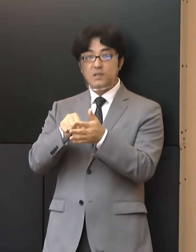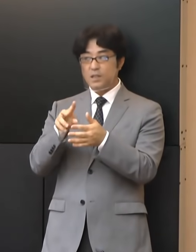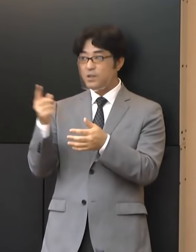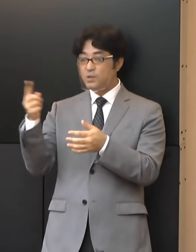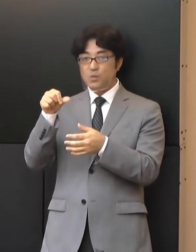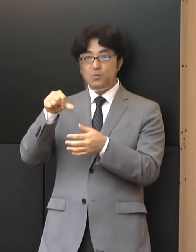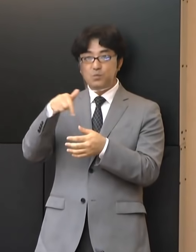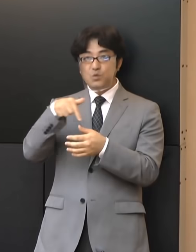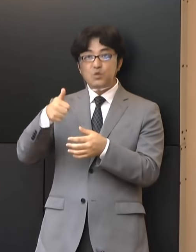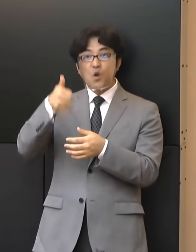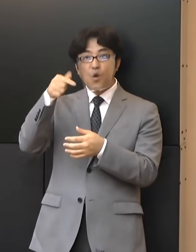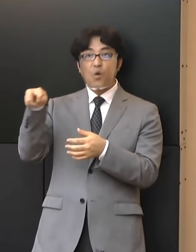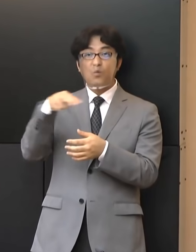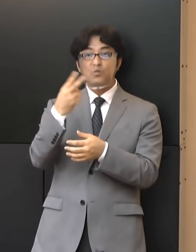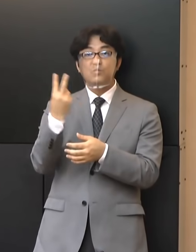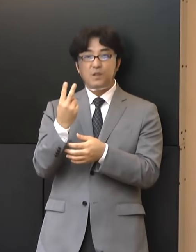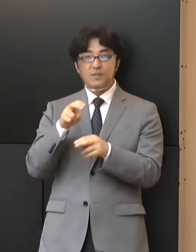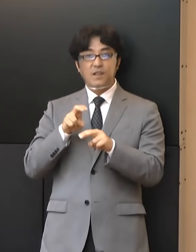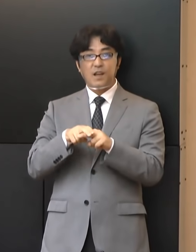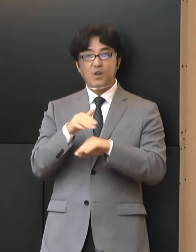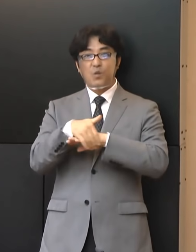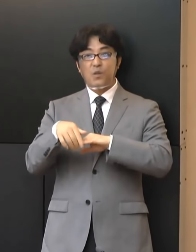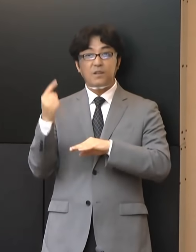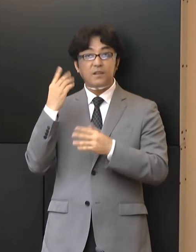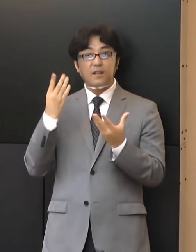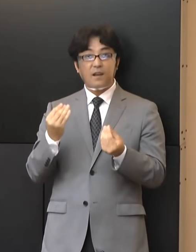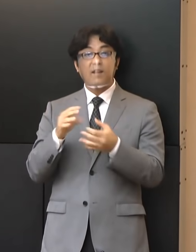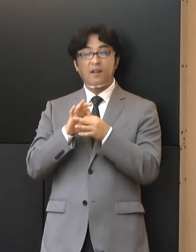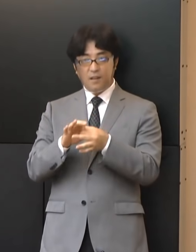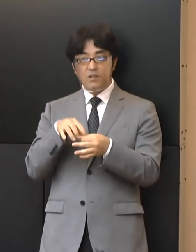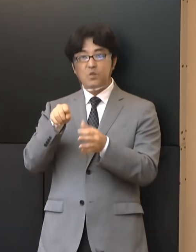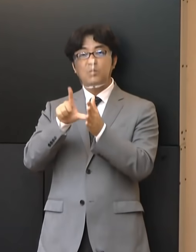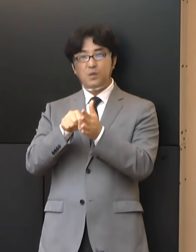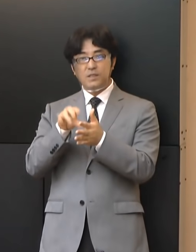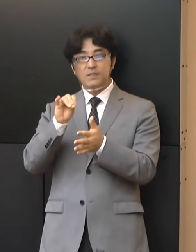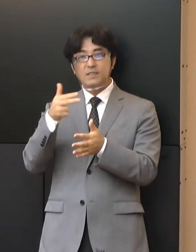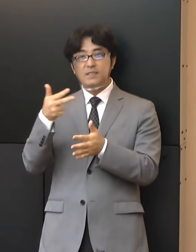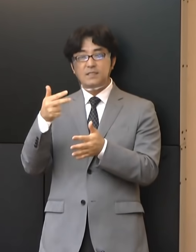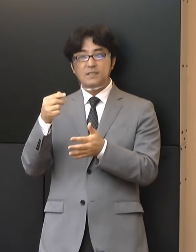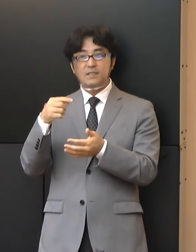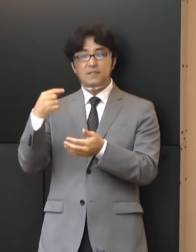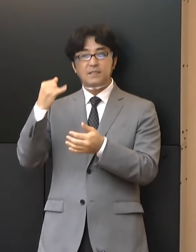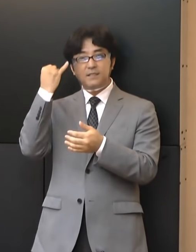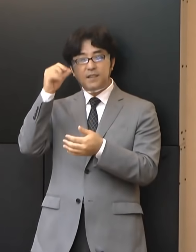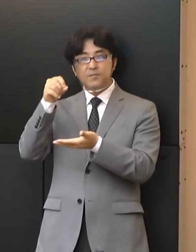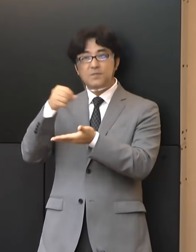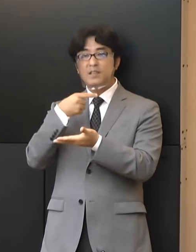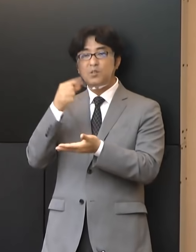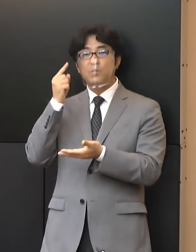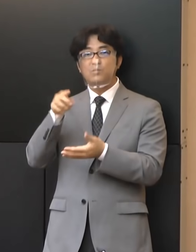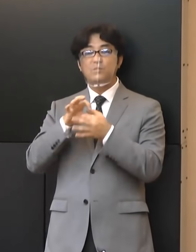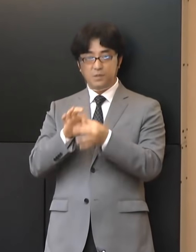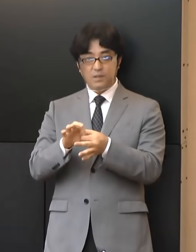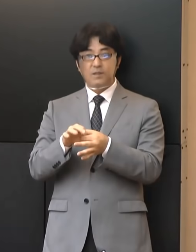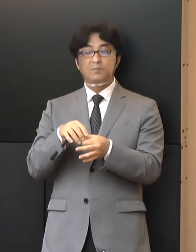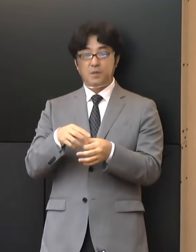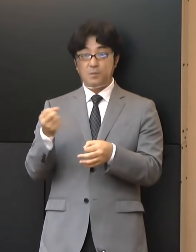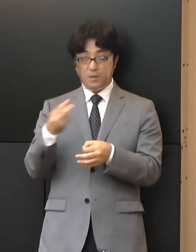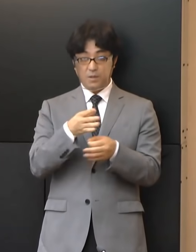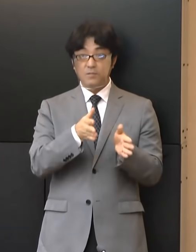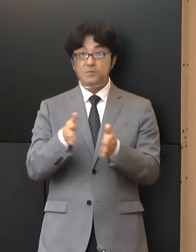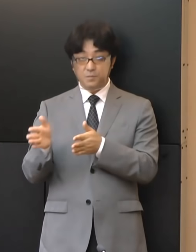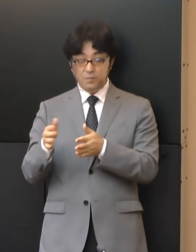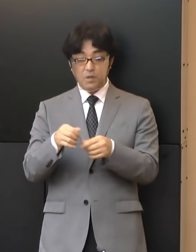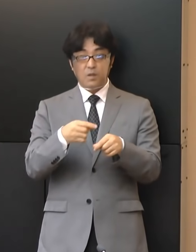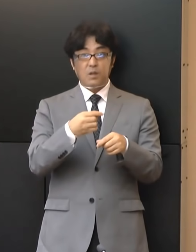事の声をですね、聞かせていただければ幸いでございます。よろしくお願いします。でこの休業要請のですね、期間についてなんです